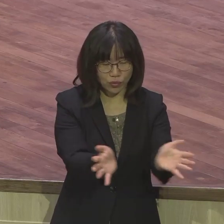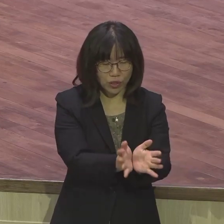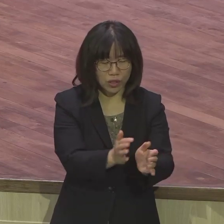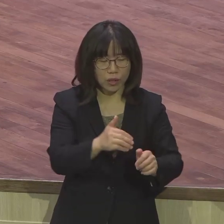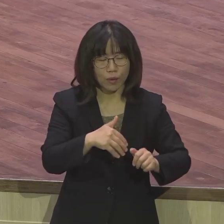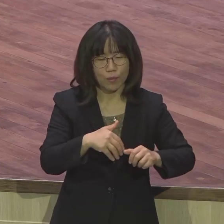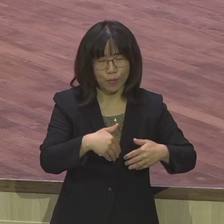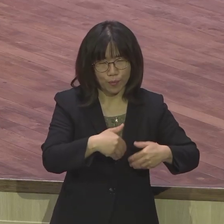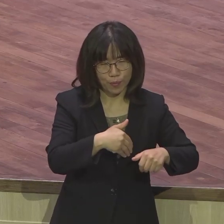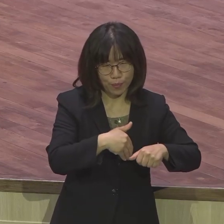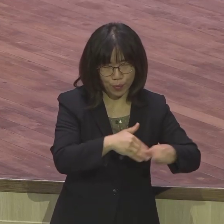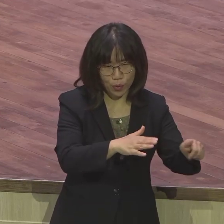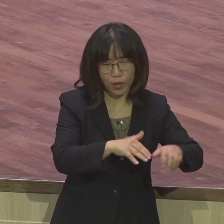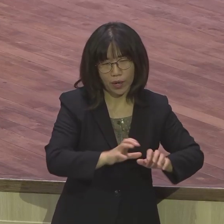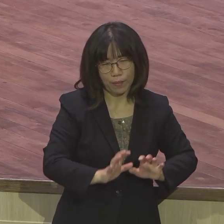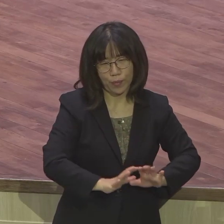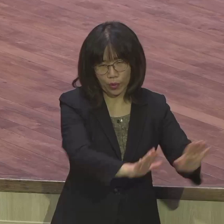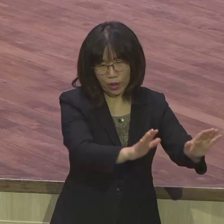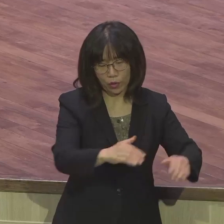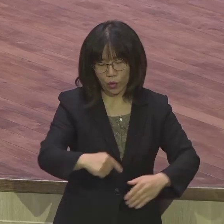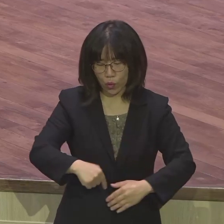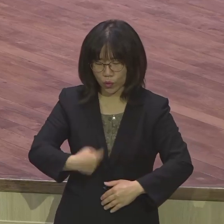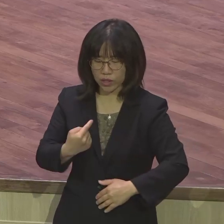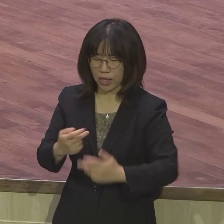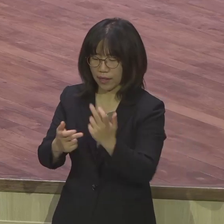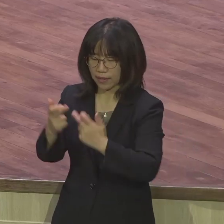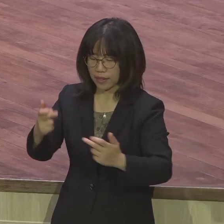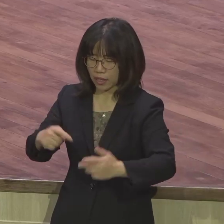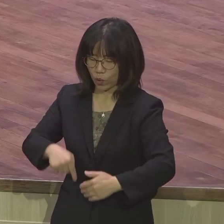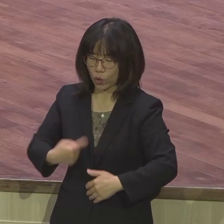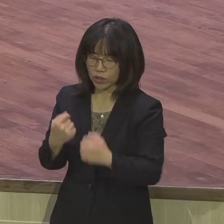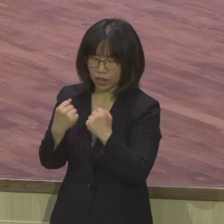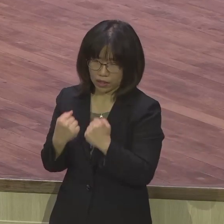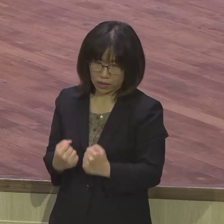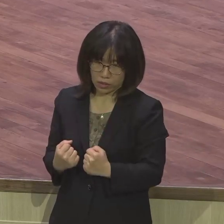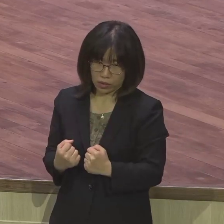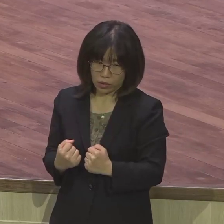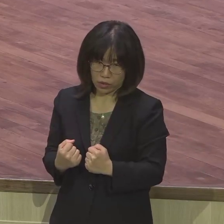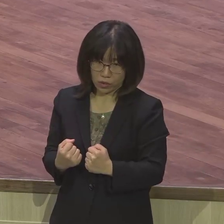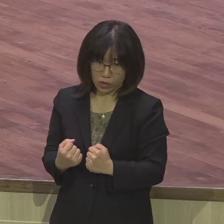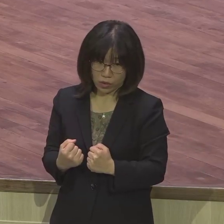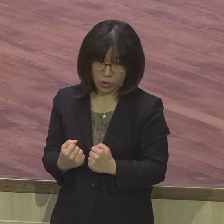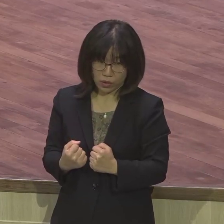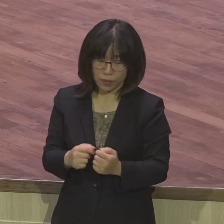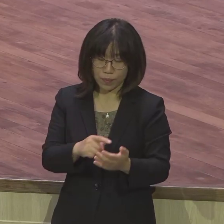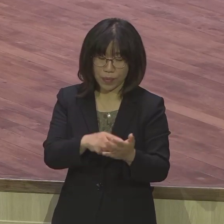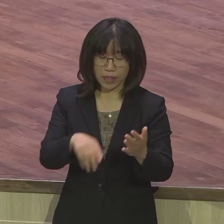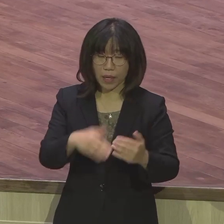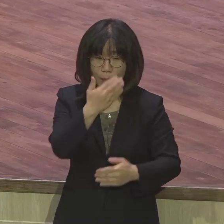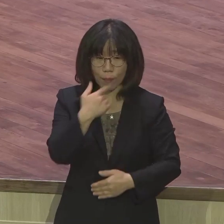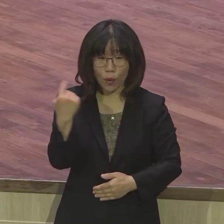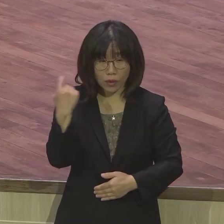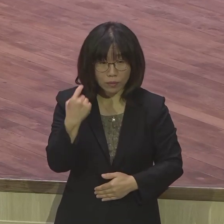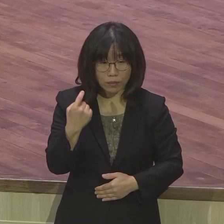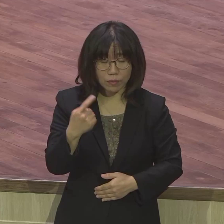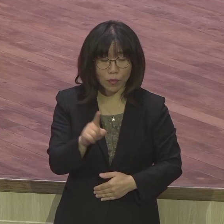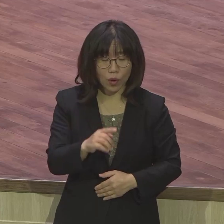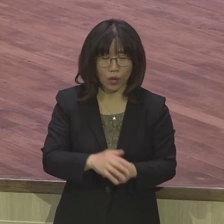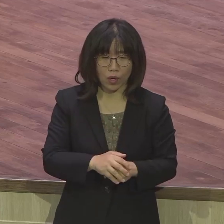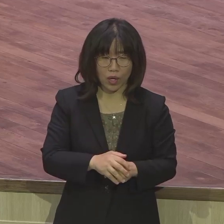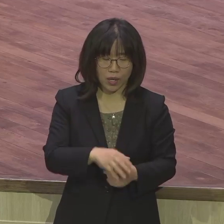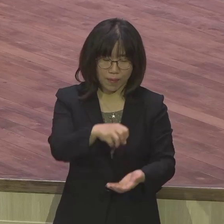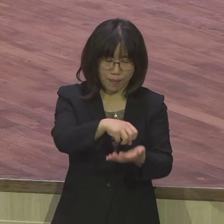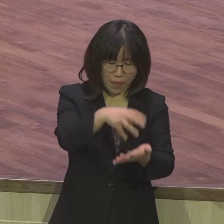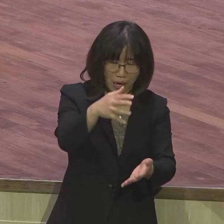산에 올라가시니 정오름에 혼자 계시더라. 이 마태복음 14장에는 오병이어의 기적을 일으키고 나가지고 수많은 사람이 있는데 그를 뒤로 한